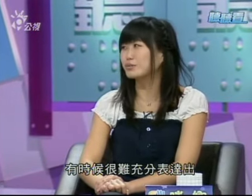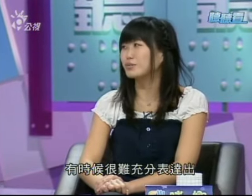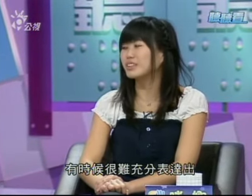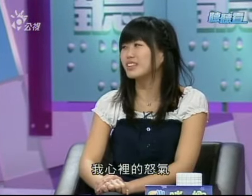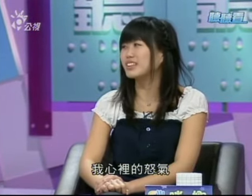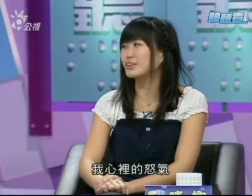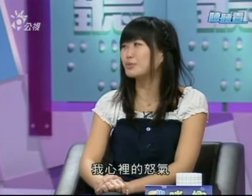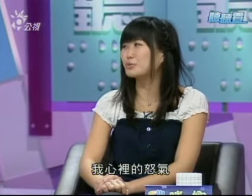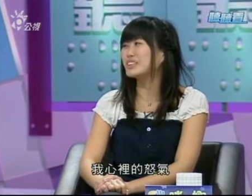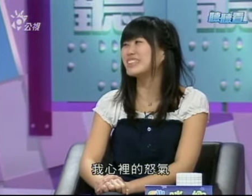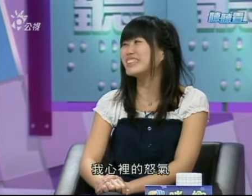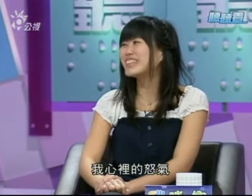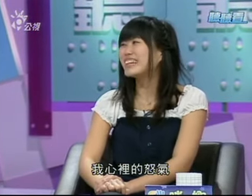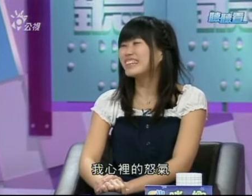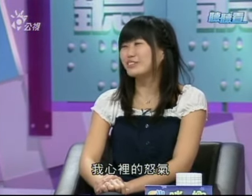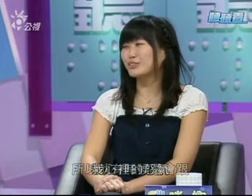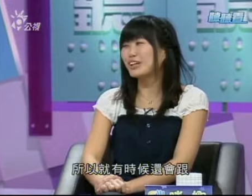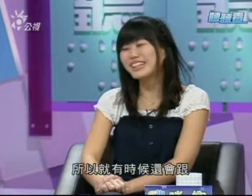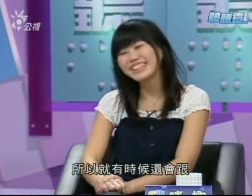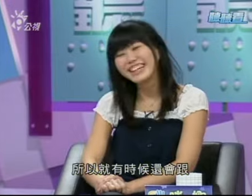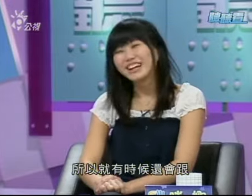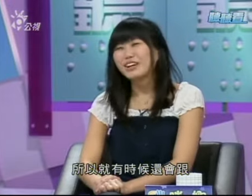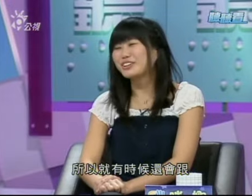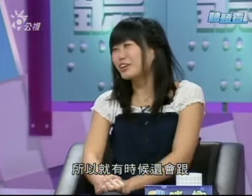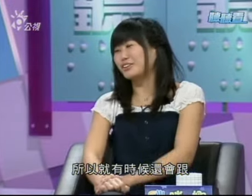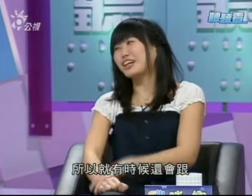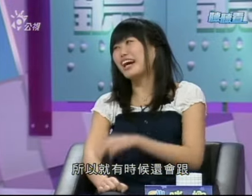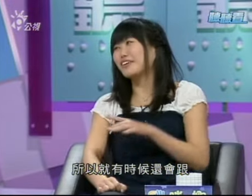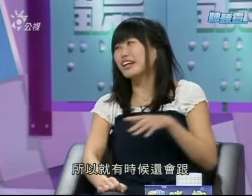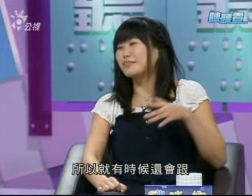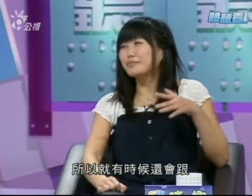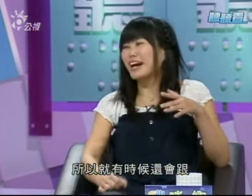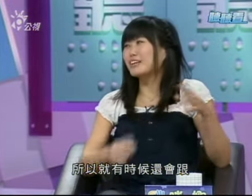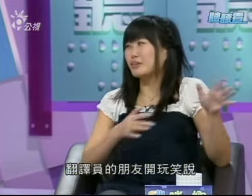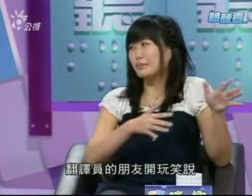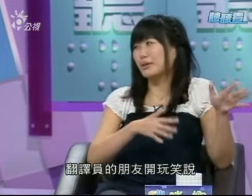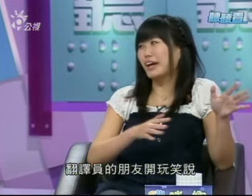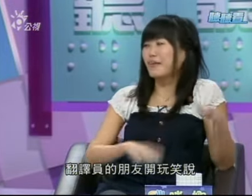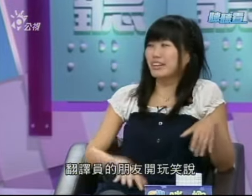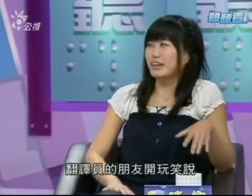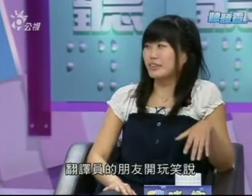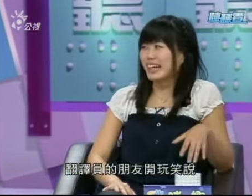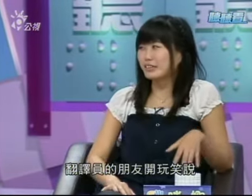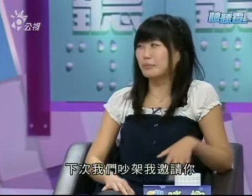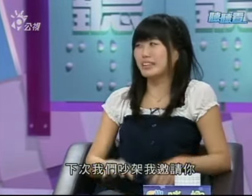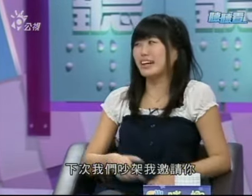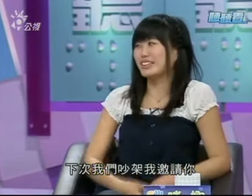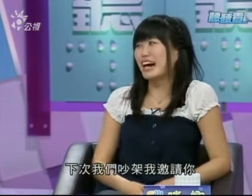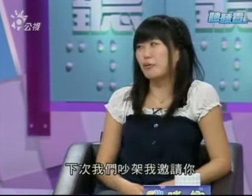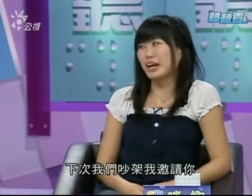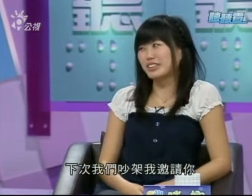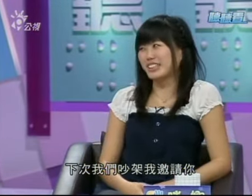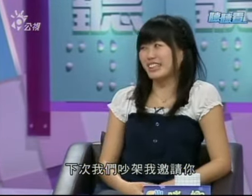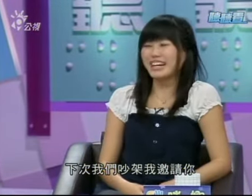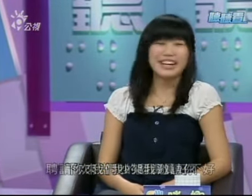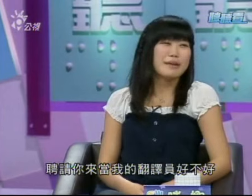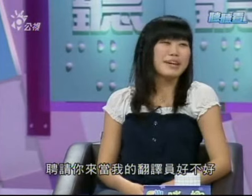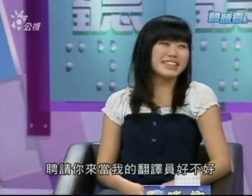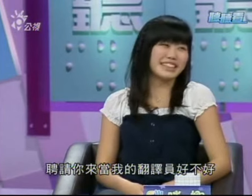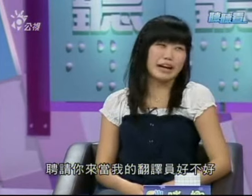出我心里的怒气所以就有时候还会跟翻译员的朋友开玩笑说下次我们吵架我邀请你聘请你